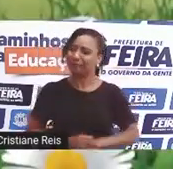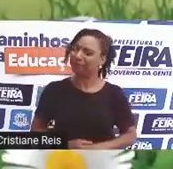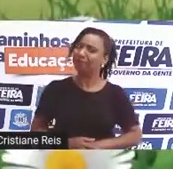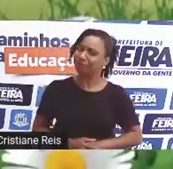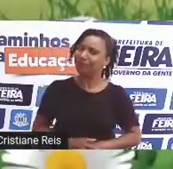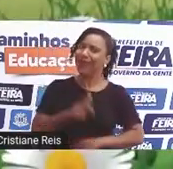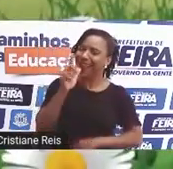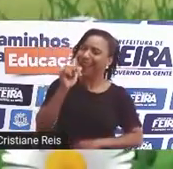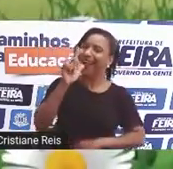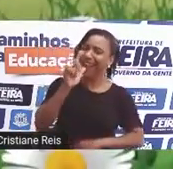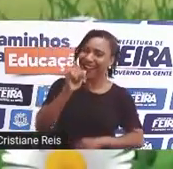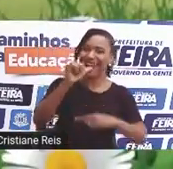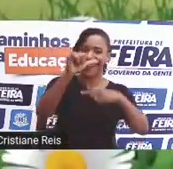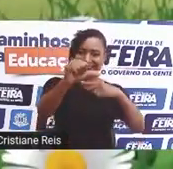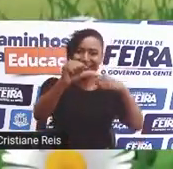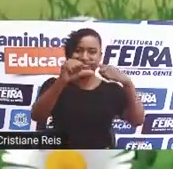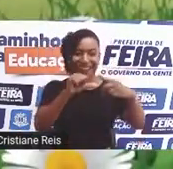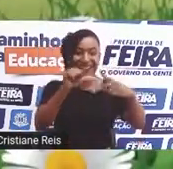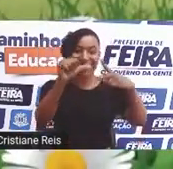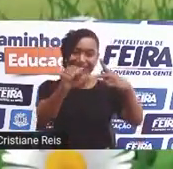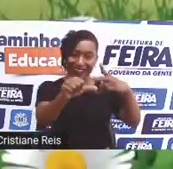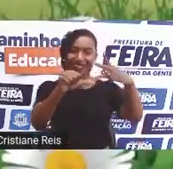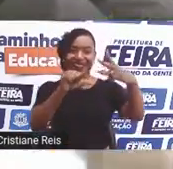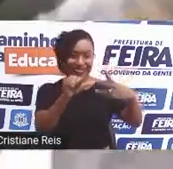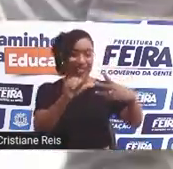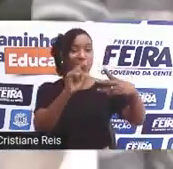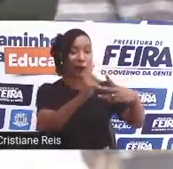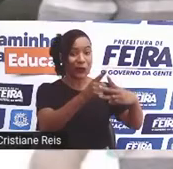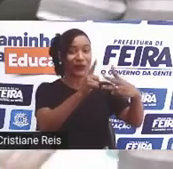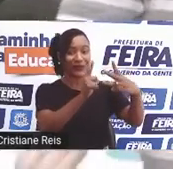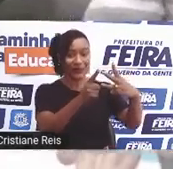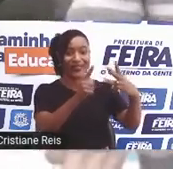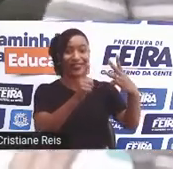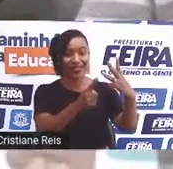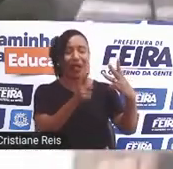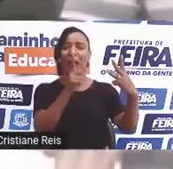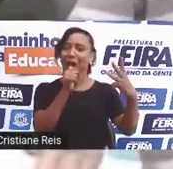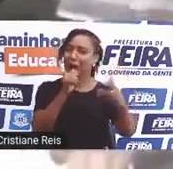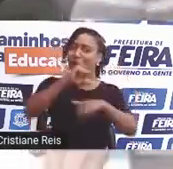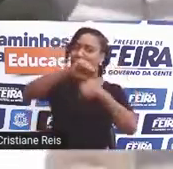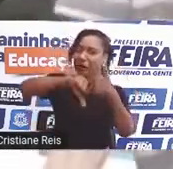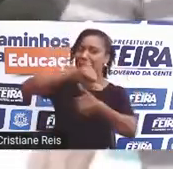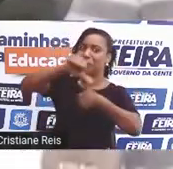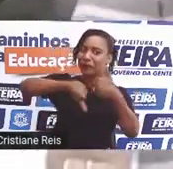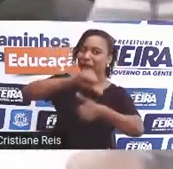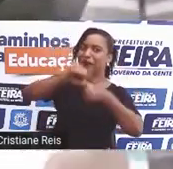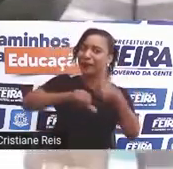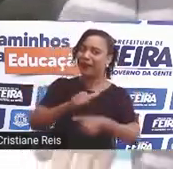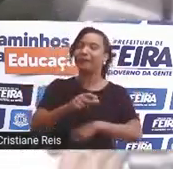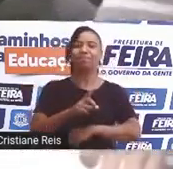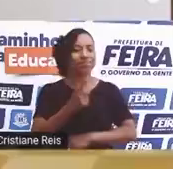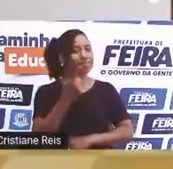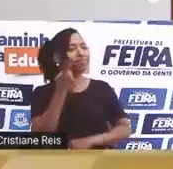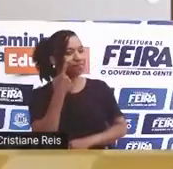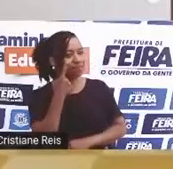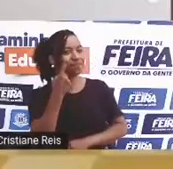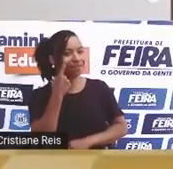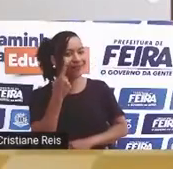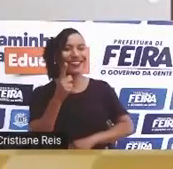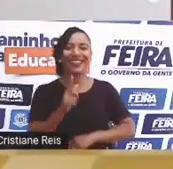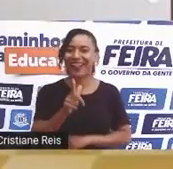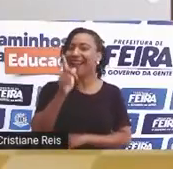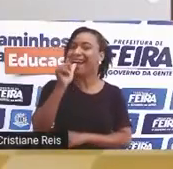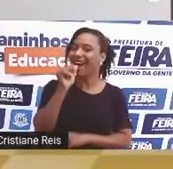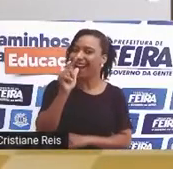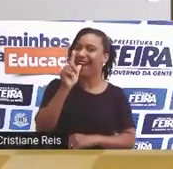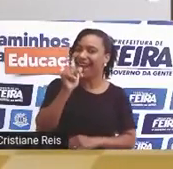Três estados em que a água vai ficar. Um, dois, três, a água vai se transformar. Abro